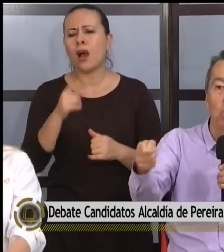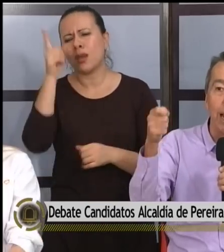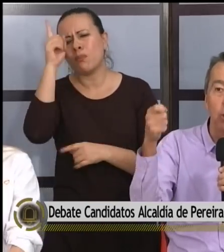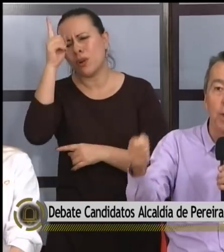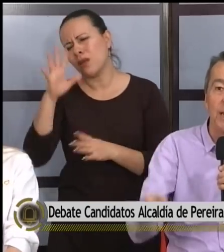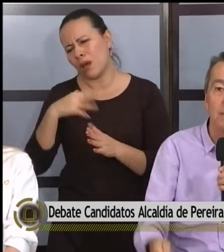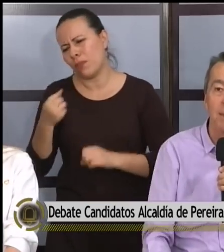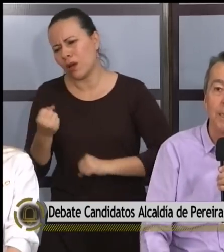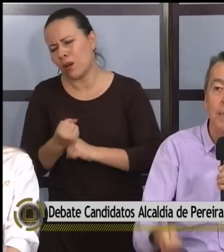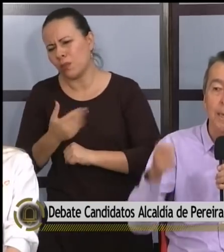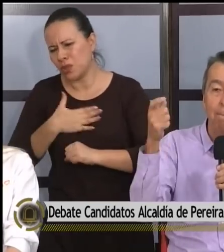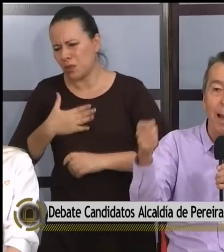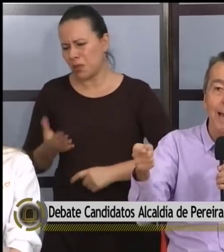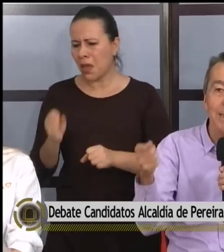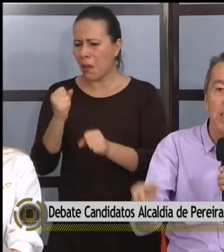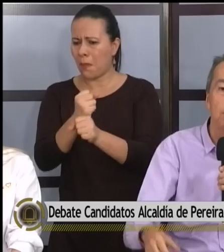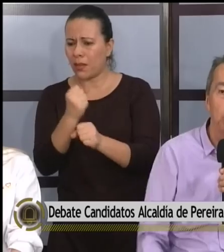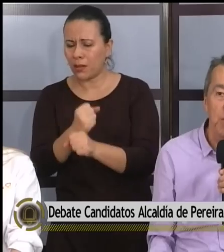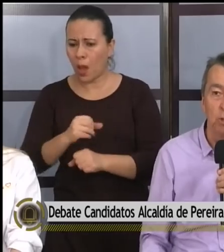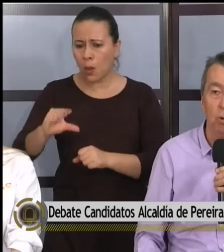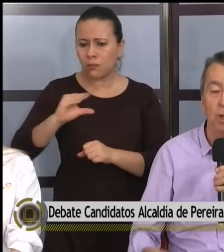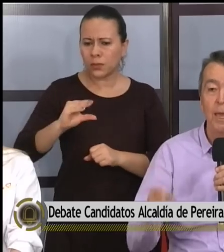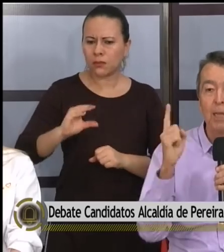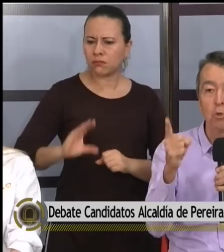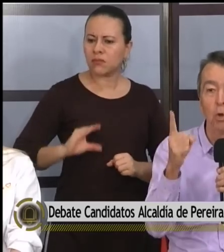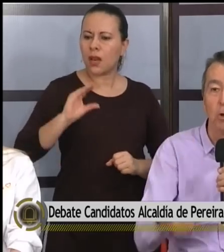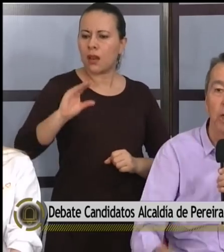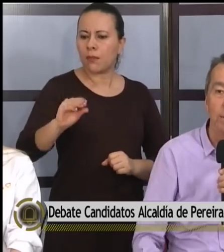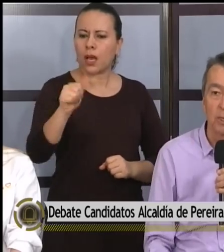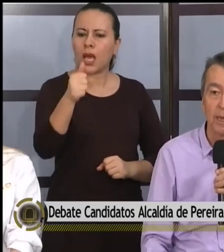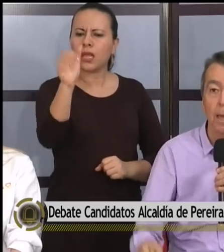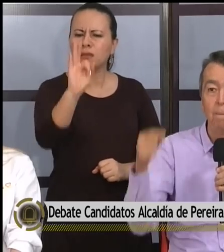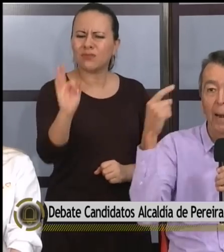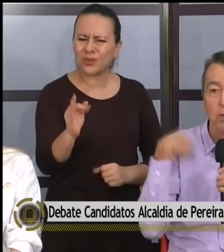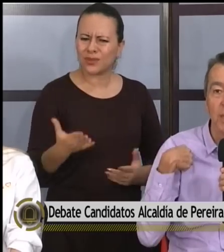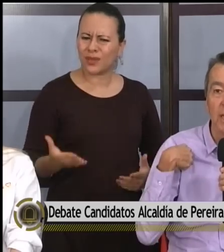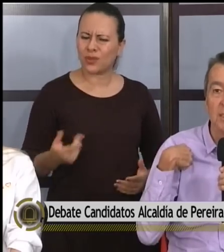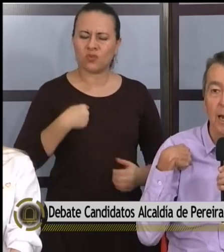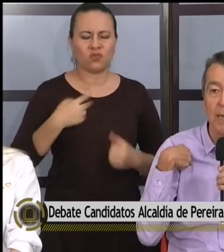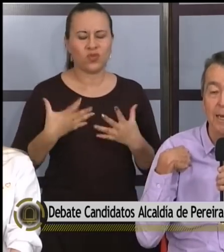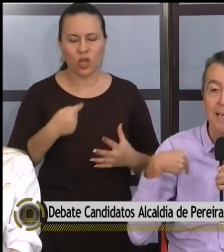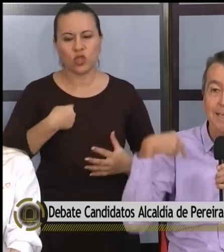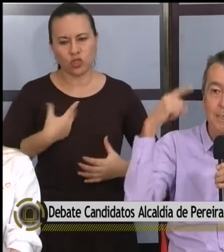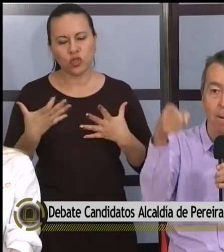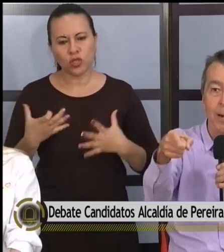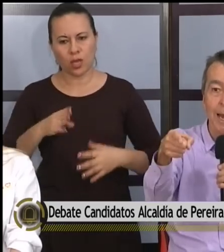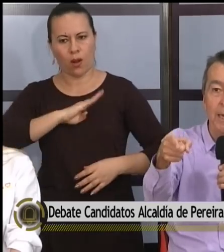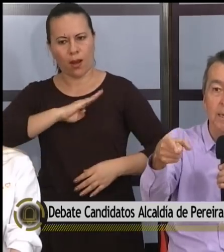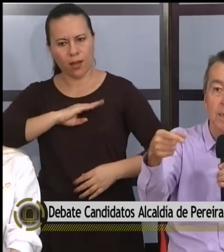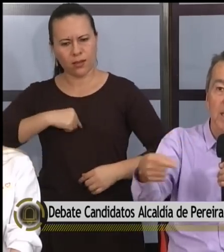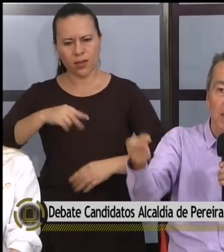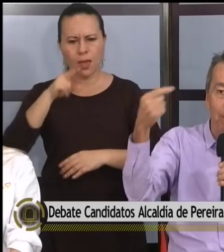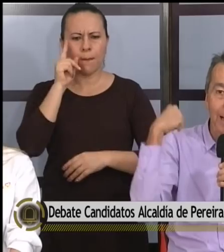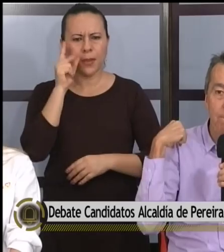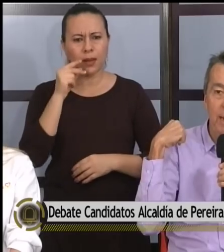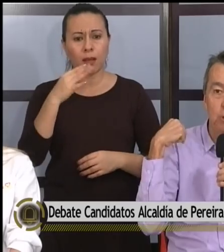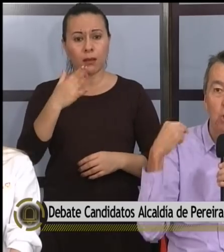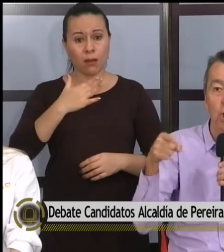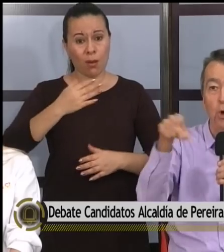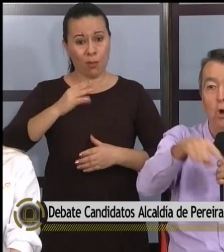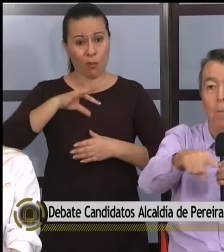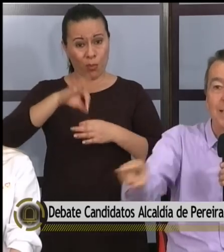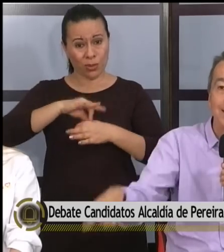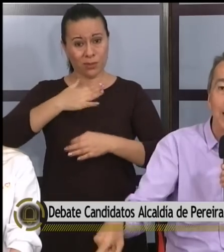mi contrato de 3 meses y pagarle el 10%. Eso es lo que no queremos hacer. Para eso me quiere hacer elegir. Si me van a elegir es para cambiar